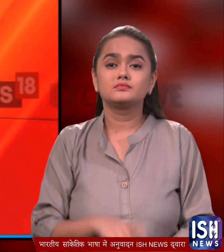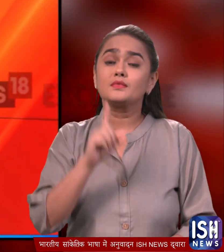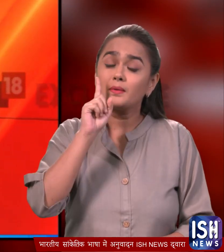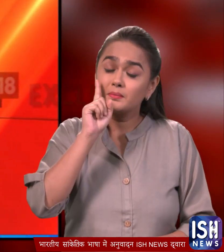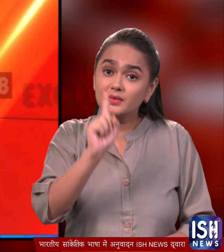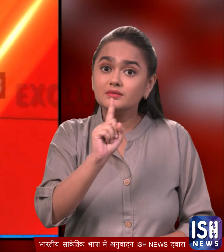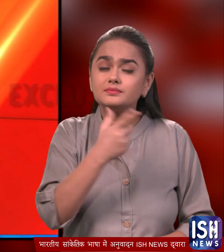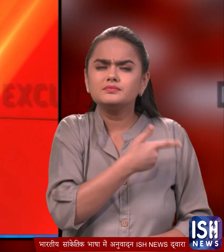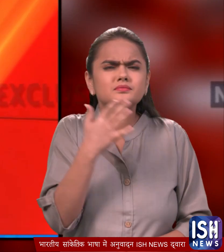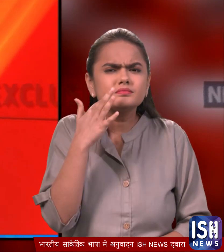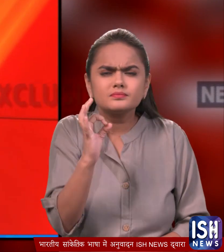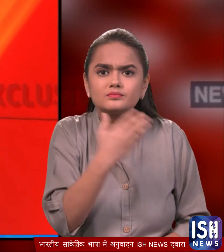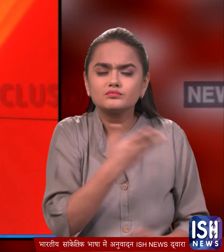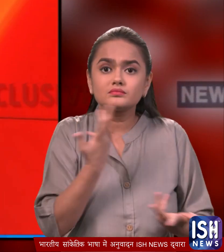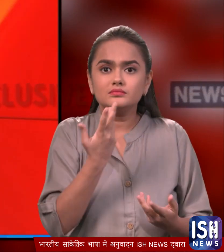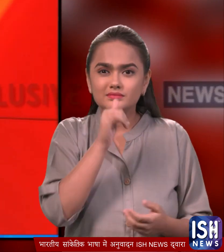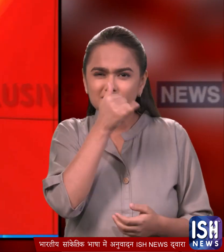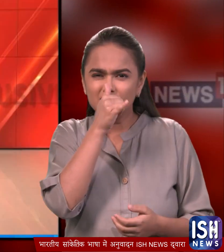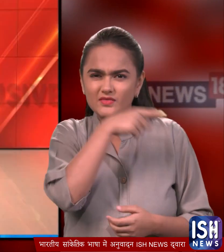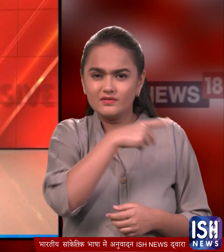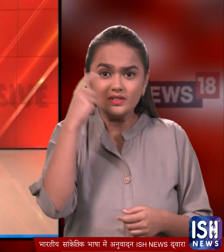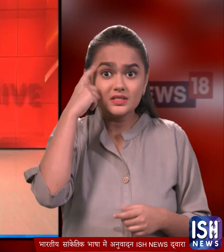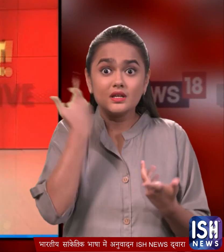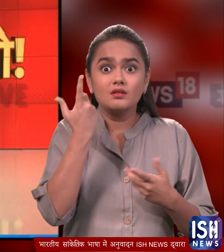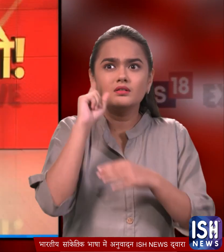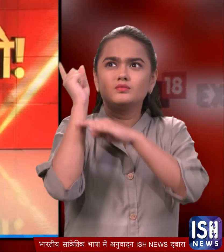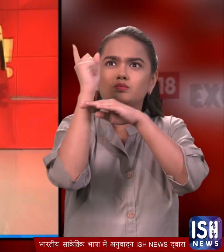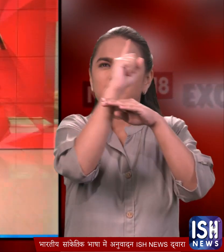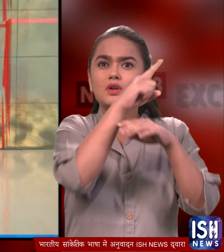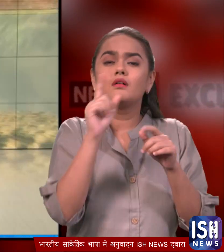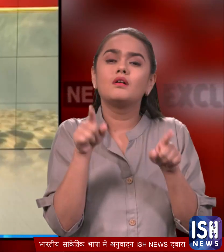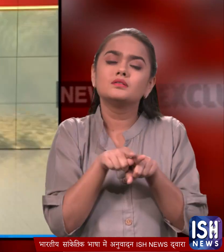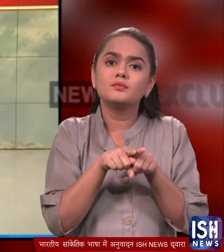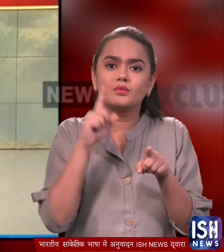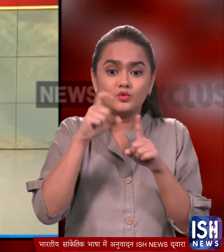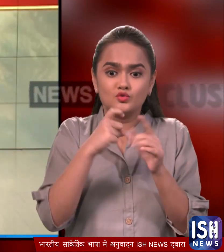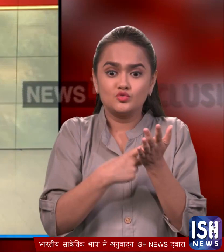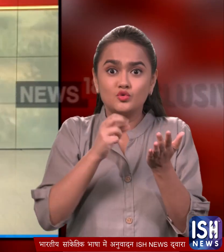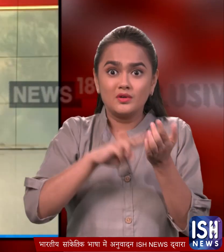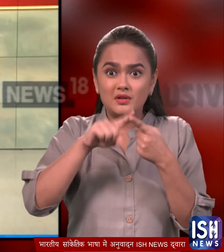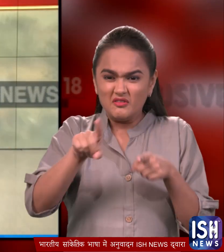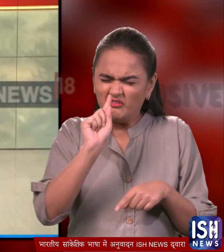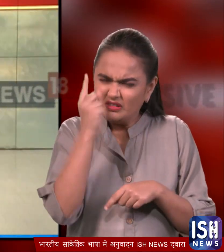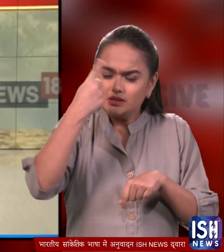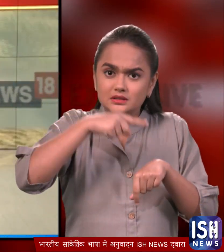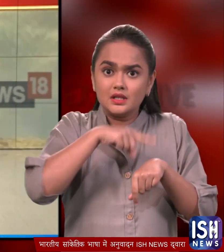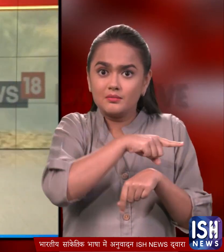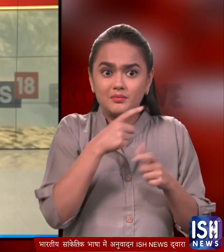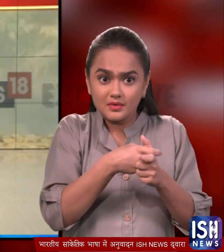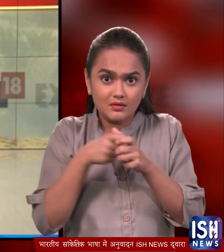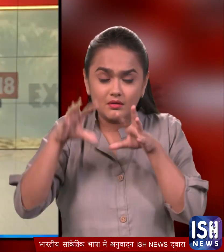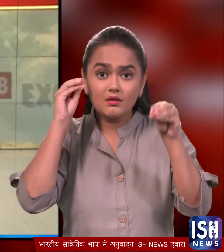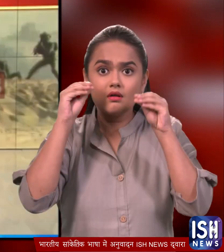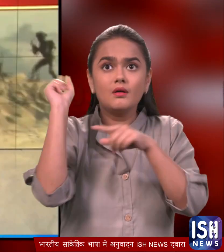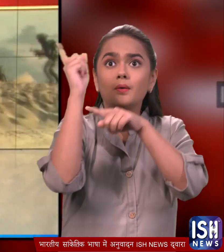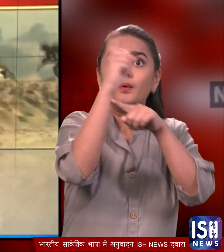लेकिन सबसे अहम रहा इस अभ्यास में आर्टिफिशियल इंटेलिजेंस और दूसरी आधुनिक तकनीक का इस्तेमाल। पहली बार इतने बड़े पैमाने पर सेना के किसी अभ्यास